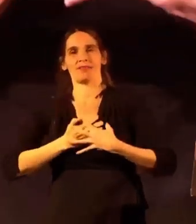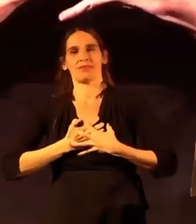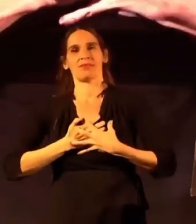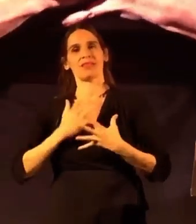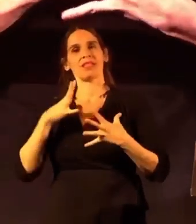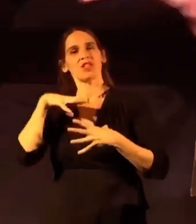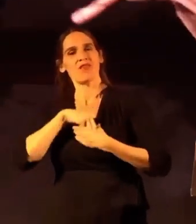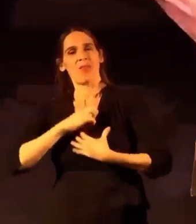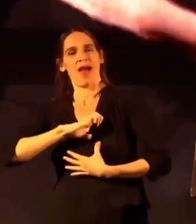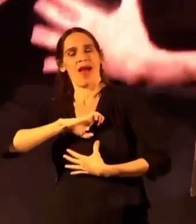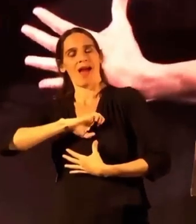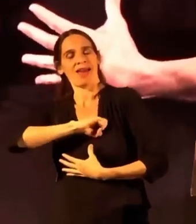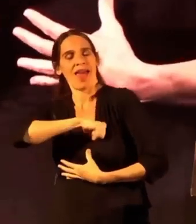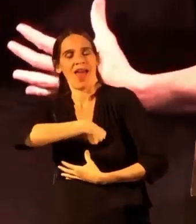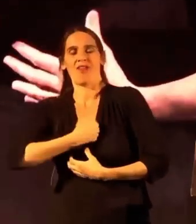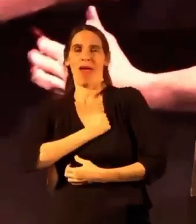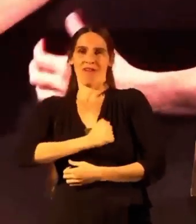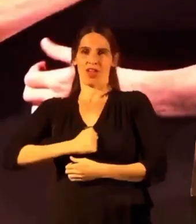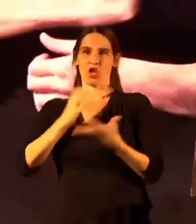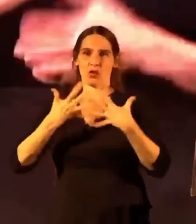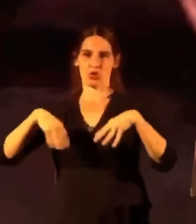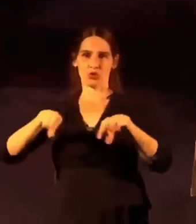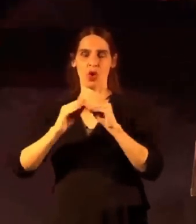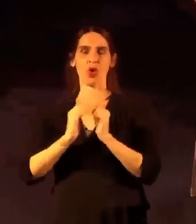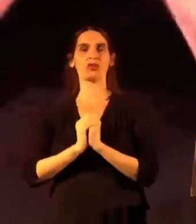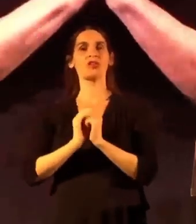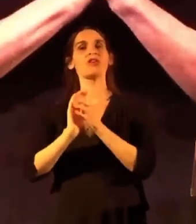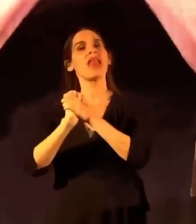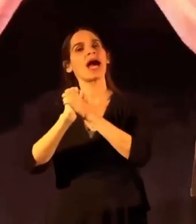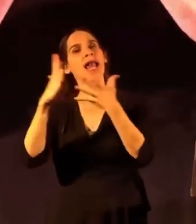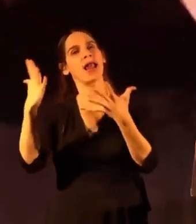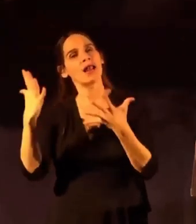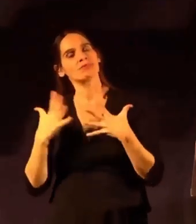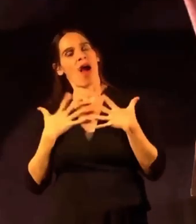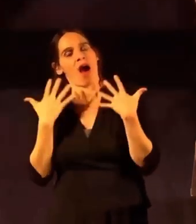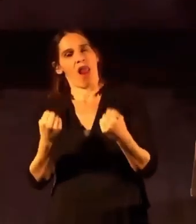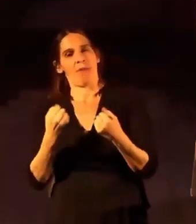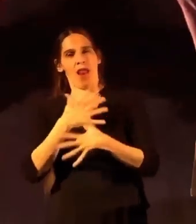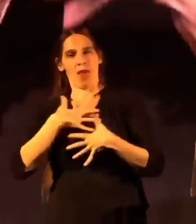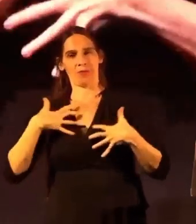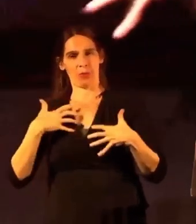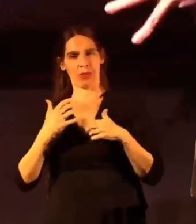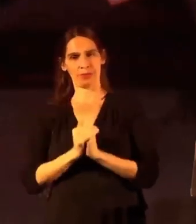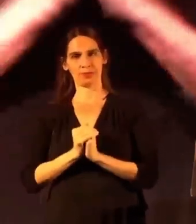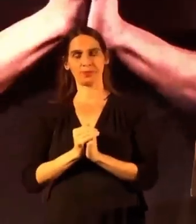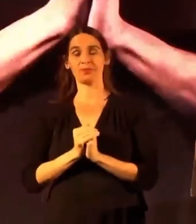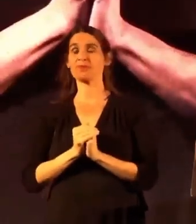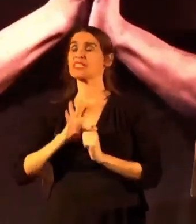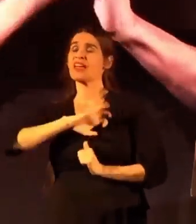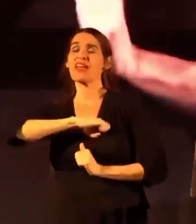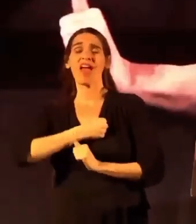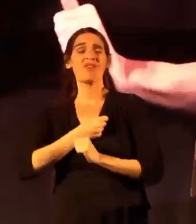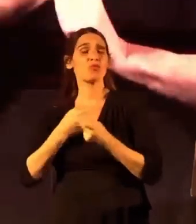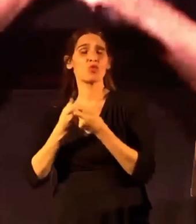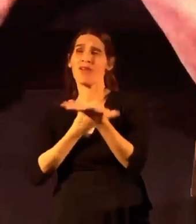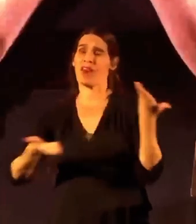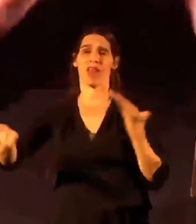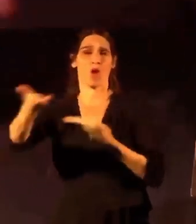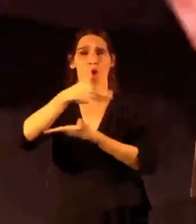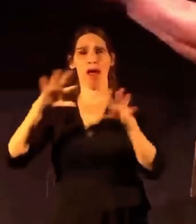באבלן וכאבן של המשפחות ולאחל החלמה לפצועים. זהו כאב המשותף לכל חלקי